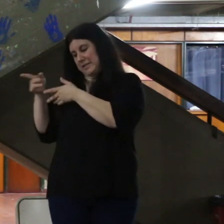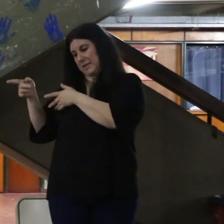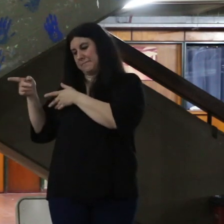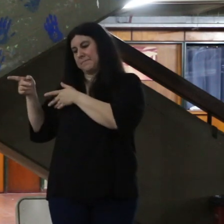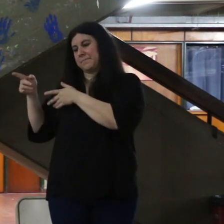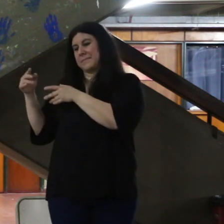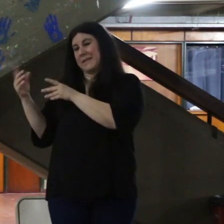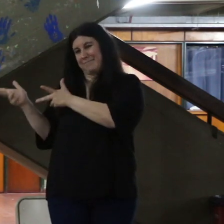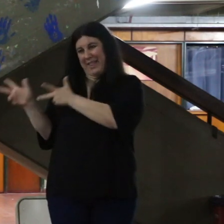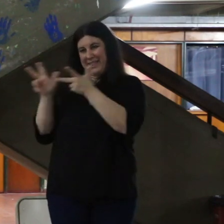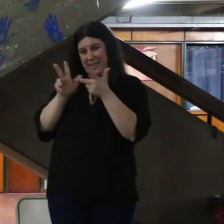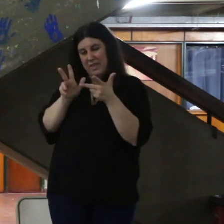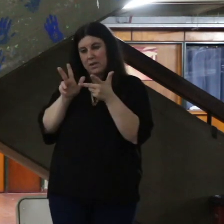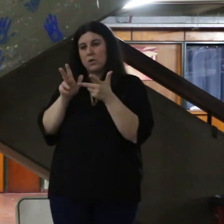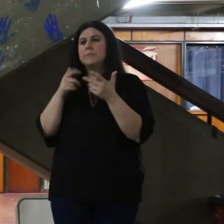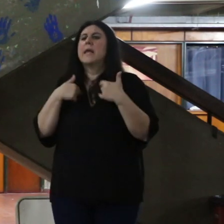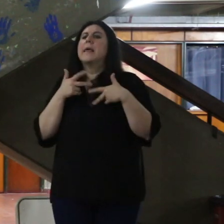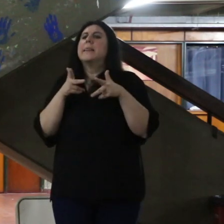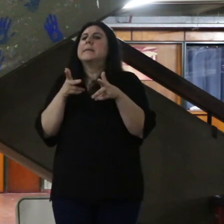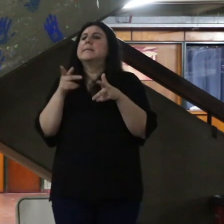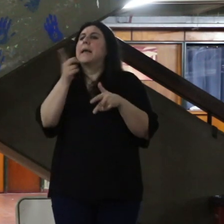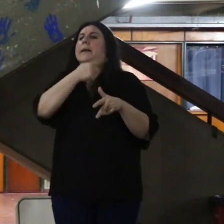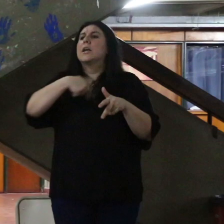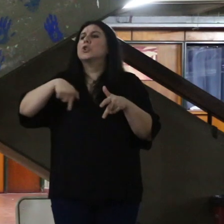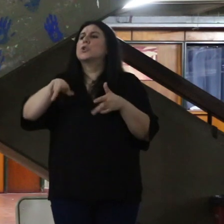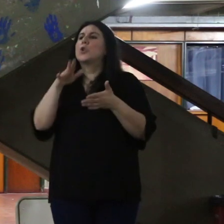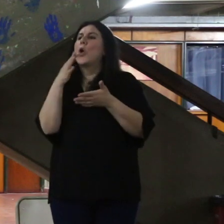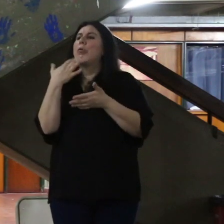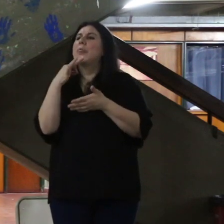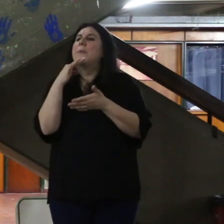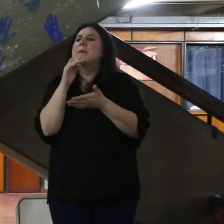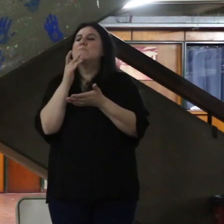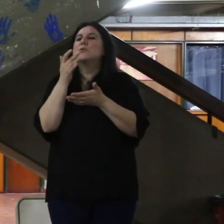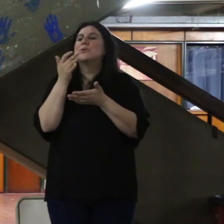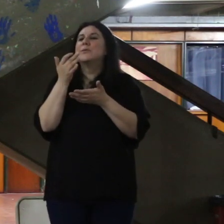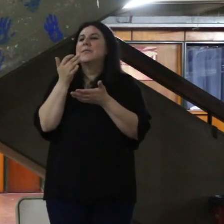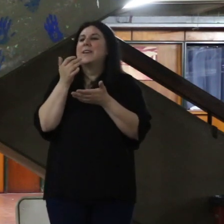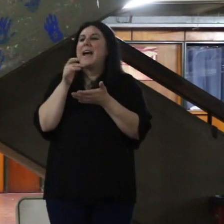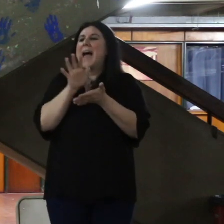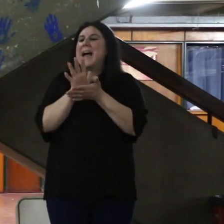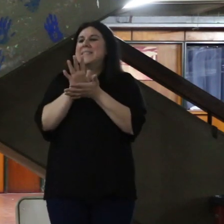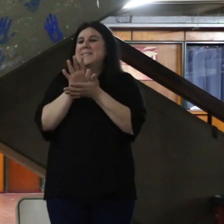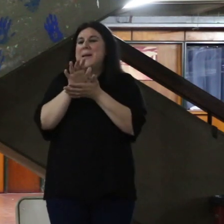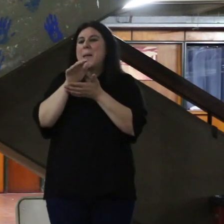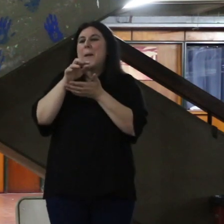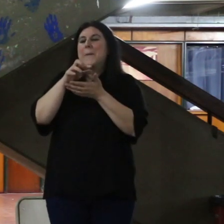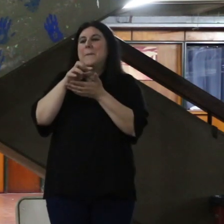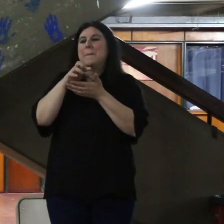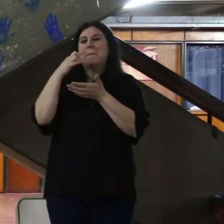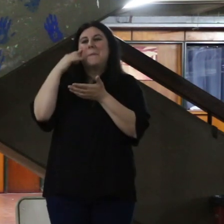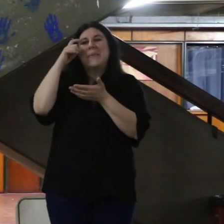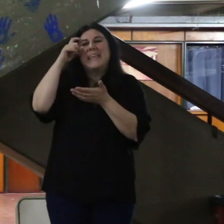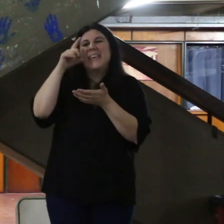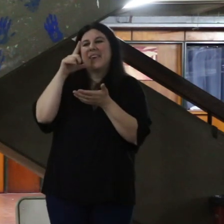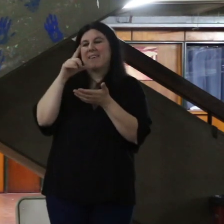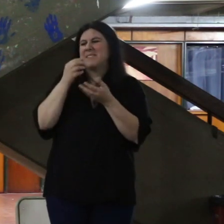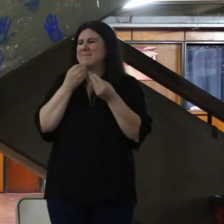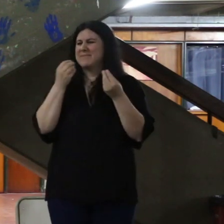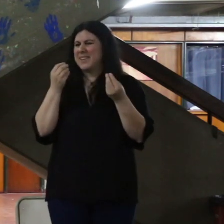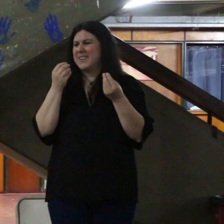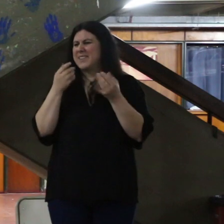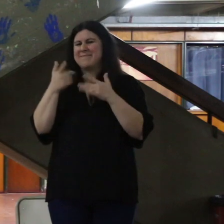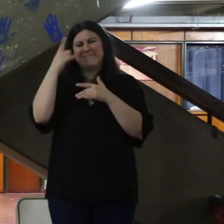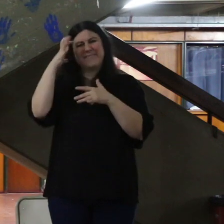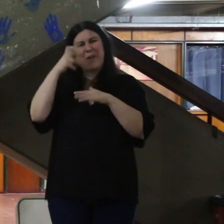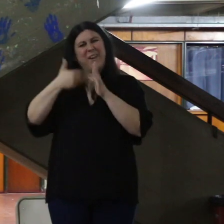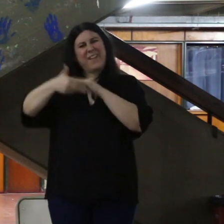que hacer piecito. Y a mí me encantó la idea. ¿Se acuerdan cuando éramos